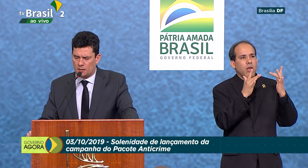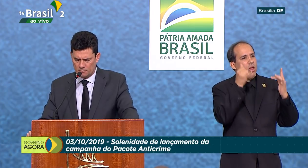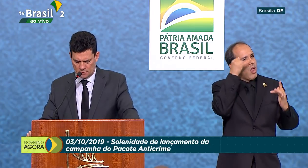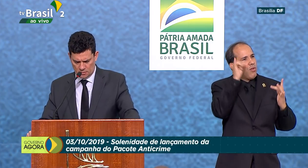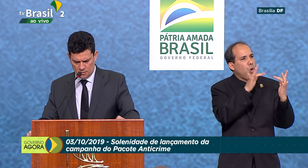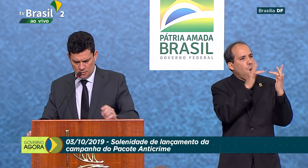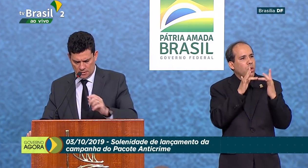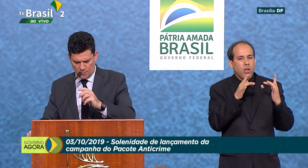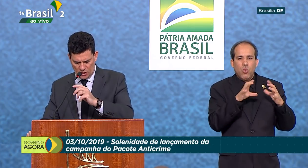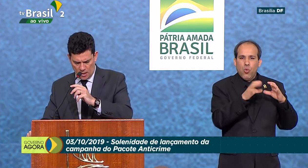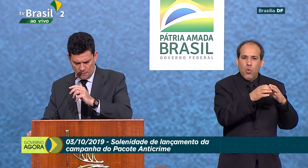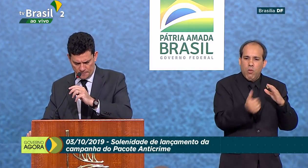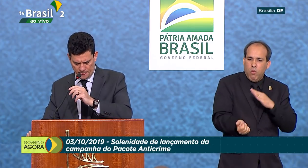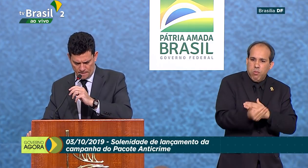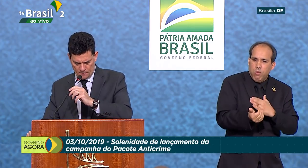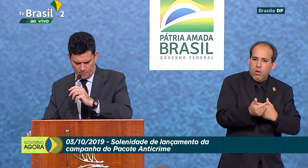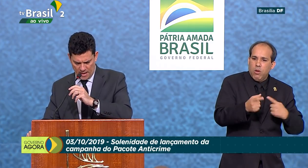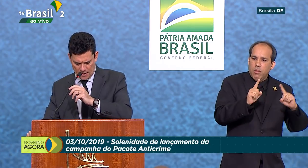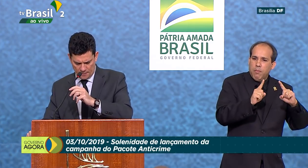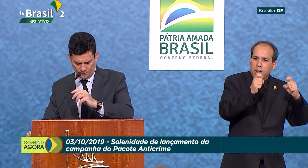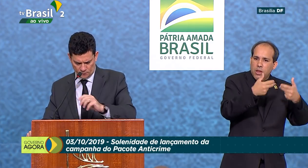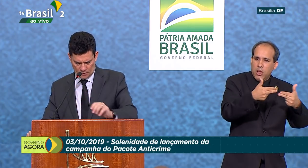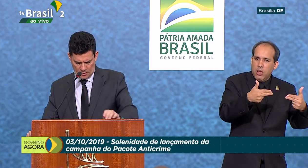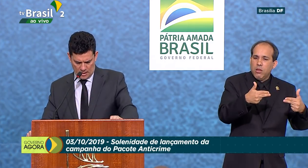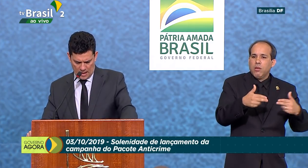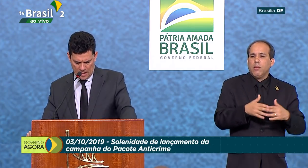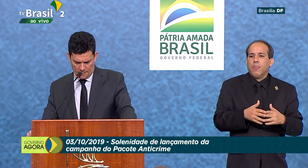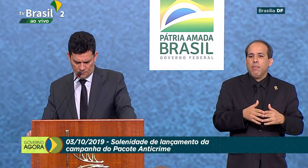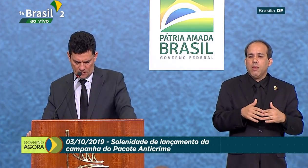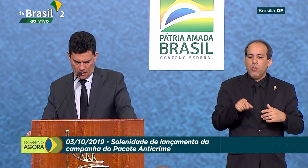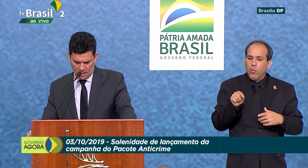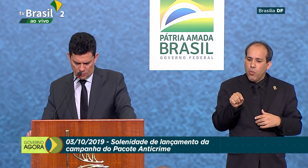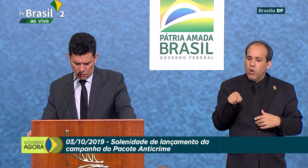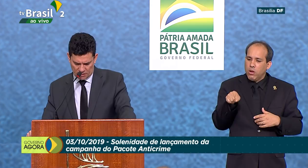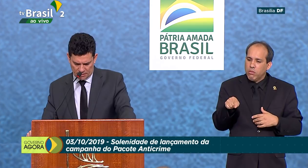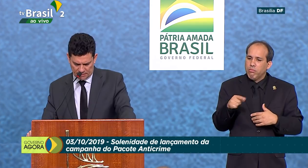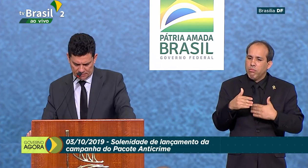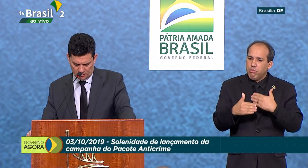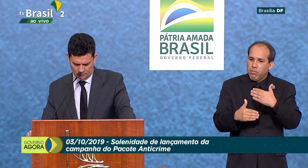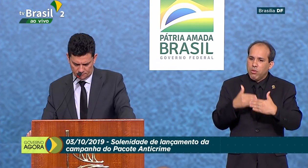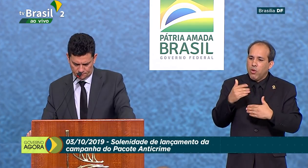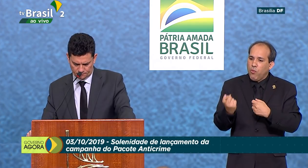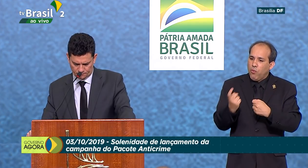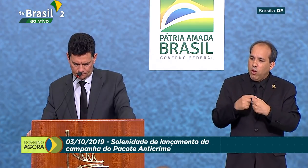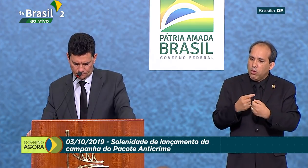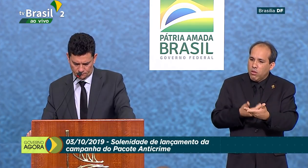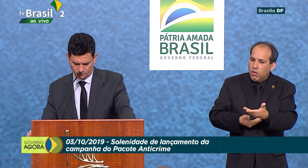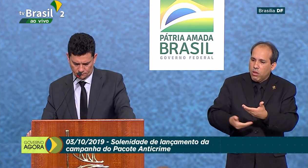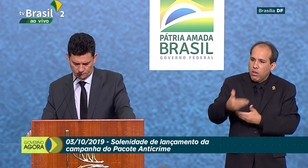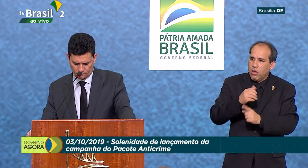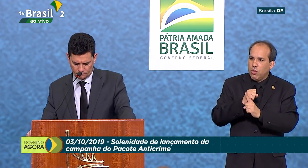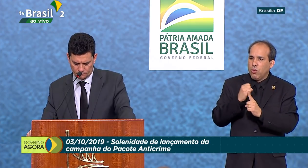partir daí, caminhar para a ressocialização.